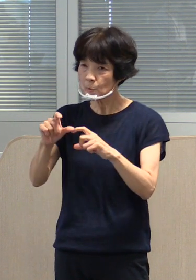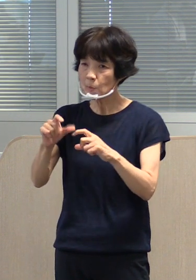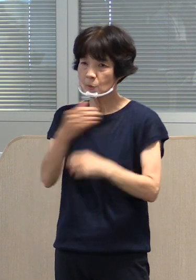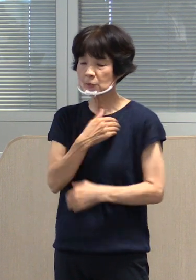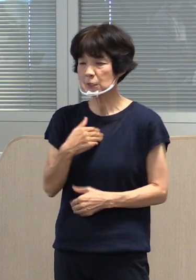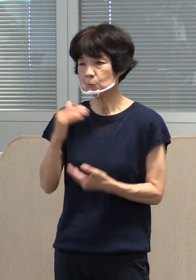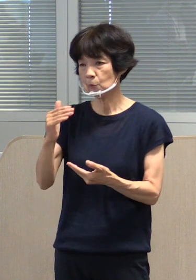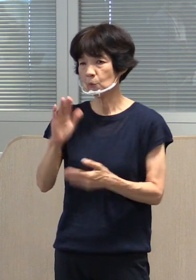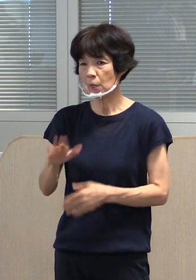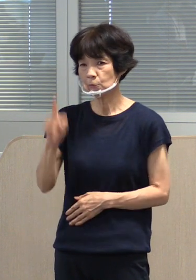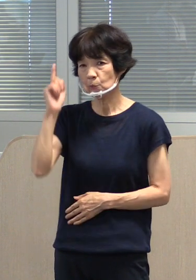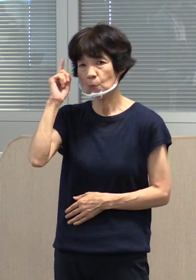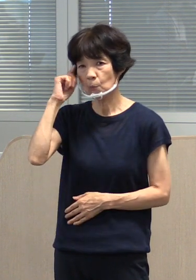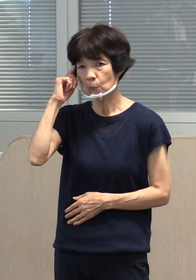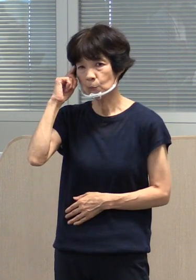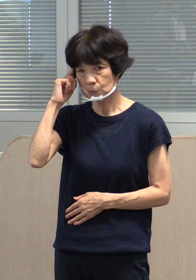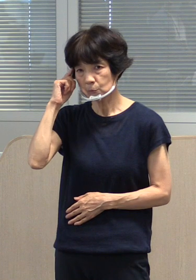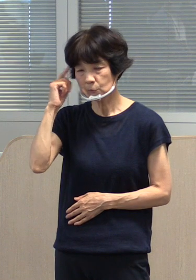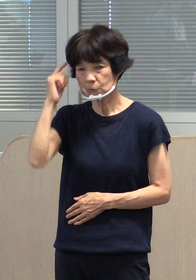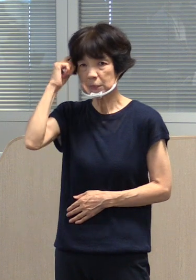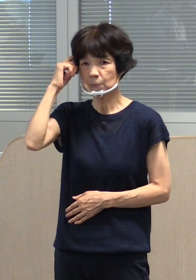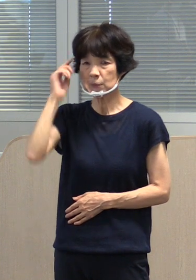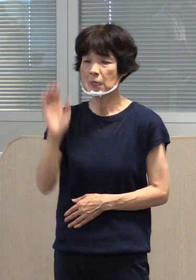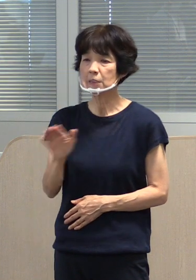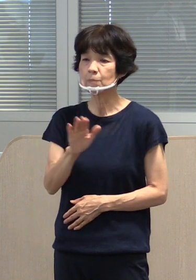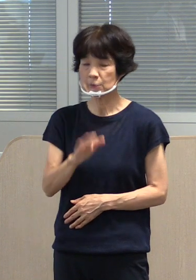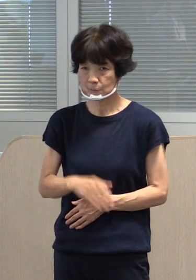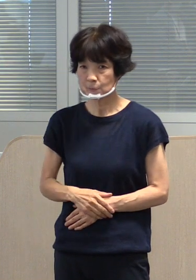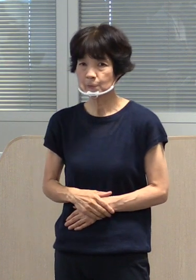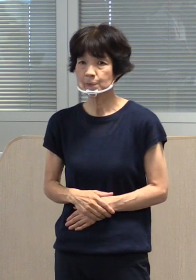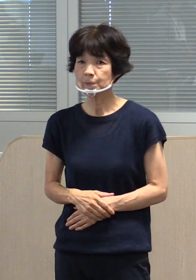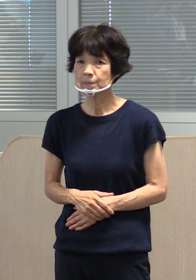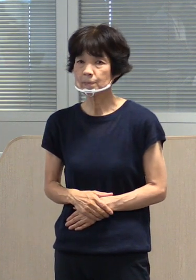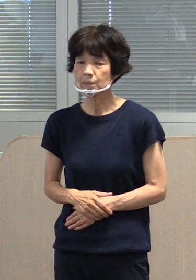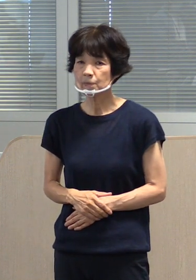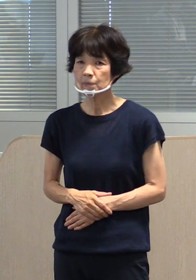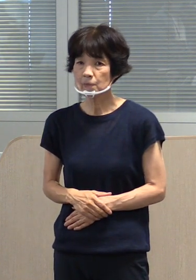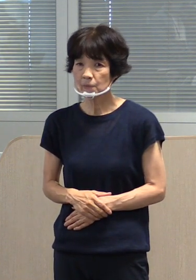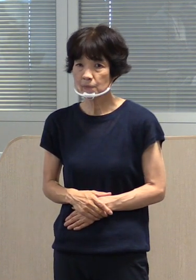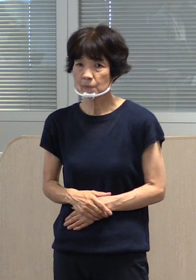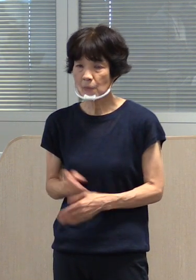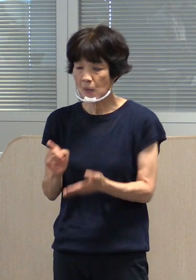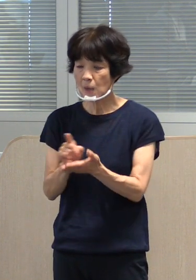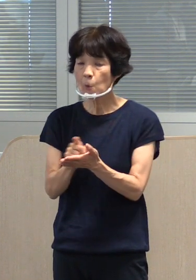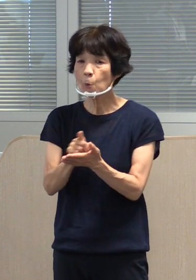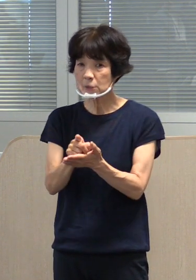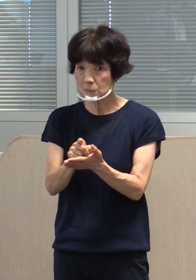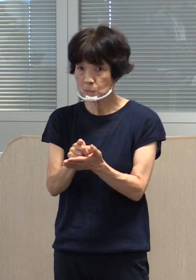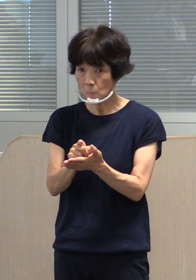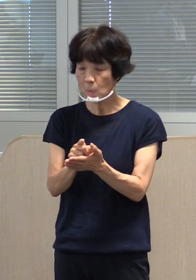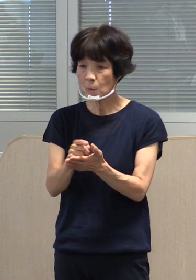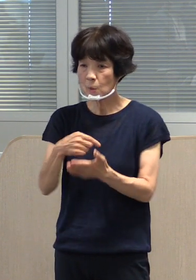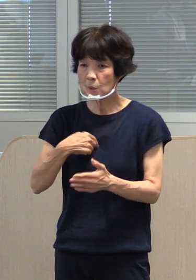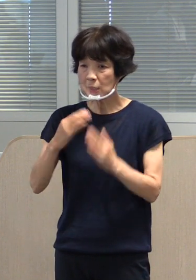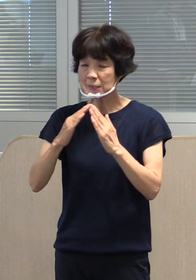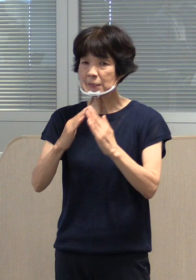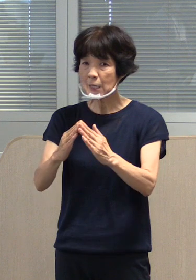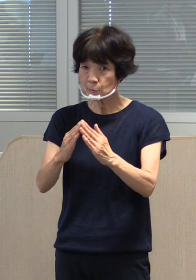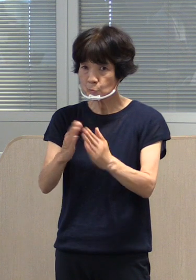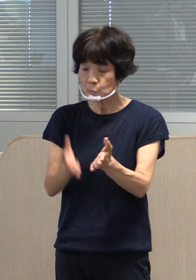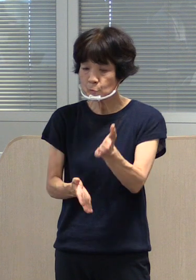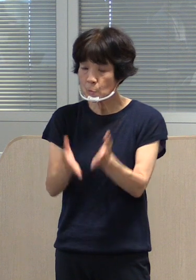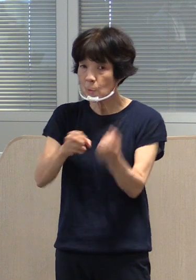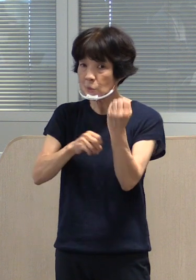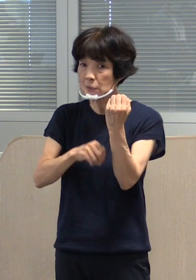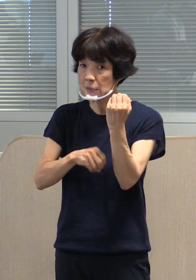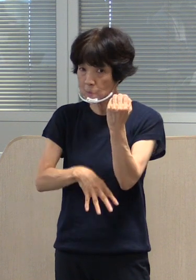るんじゃないかなという、そういうふうな感じはしますね、 うん、方針自体もそうすると自宅療養を基本とするというふうに